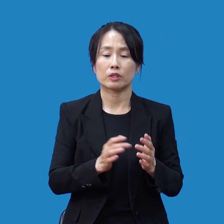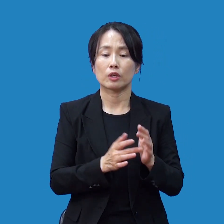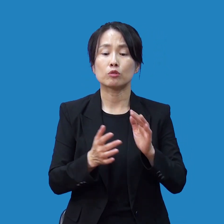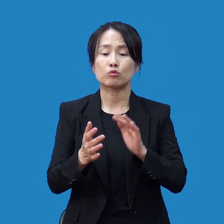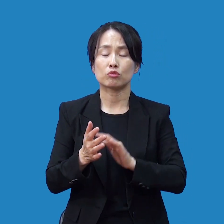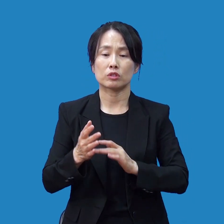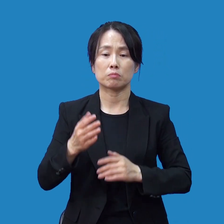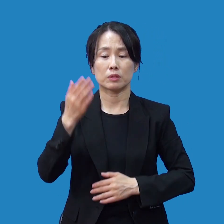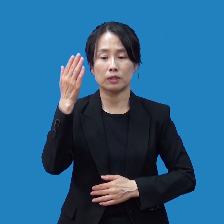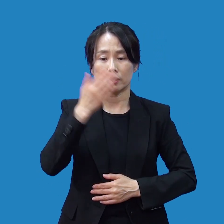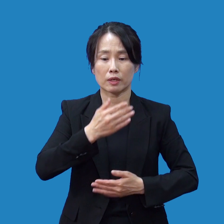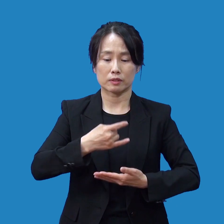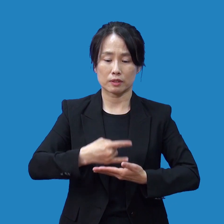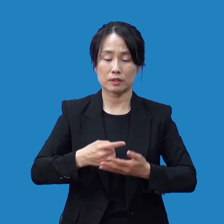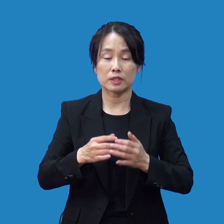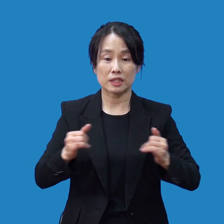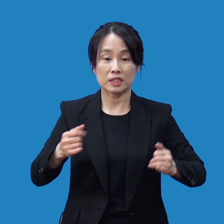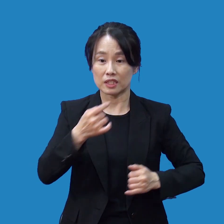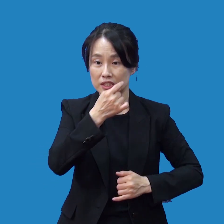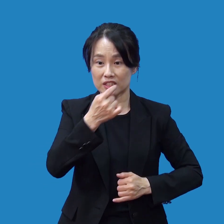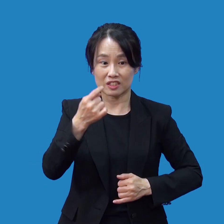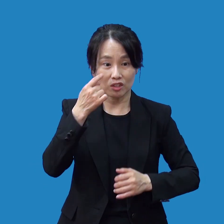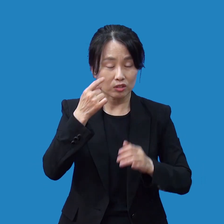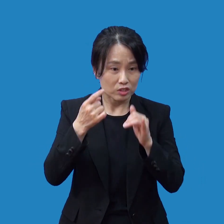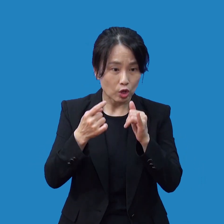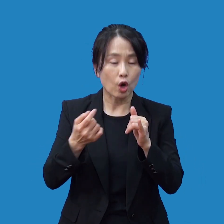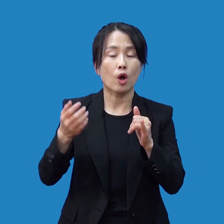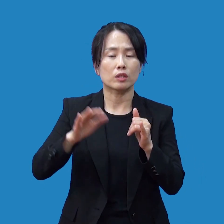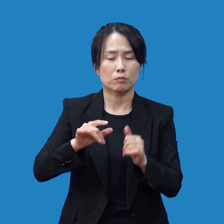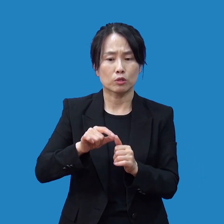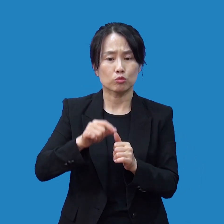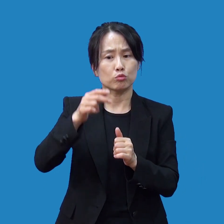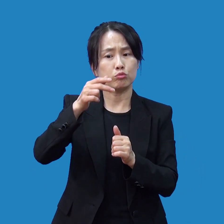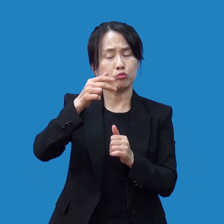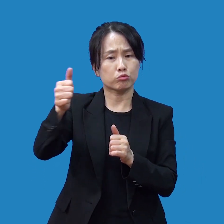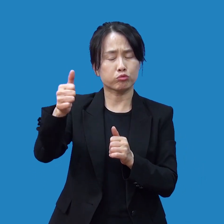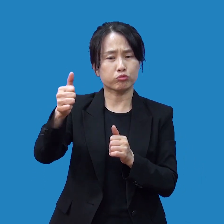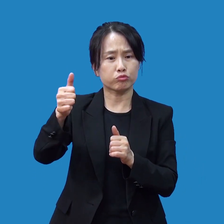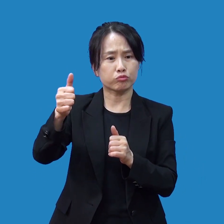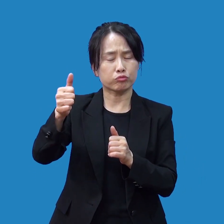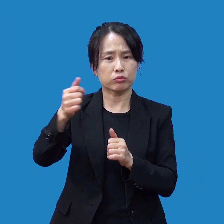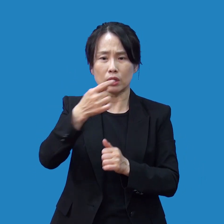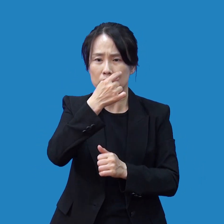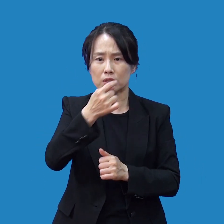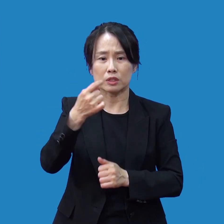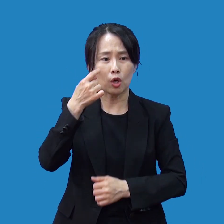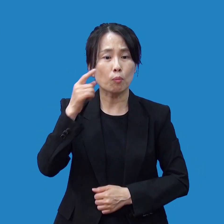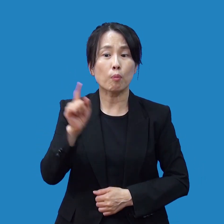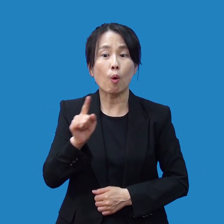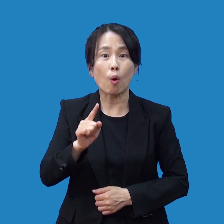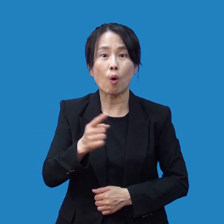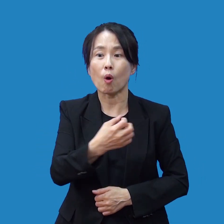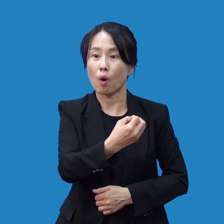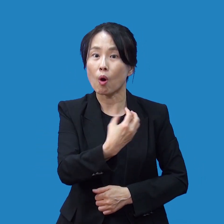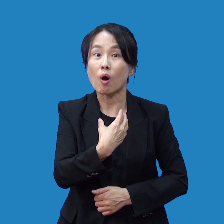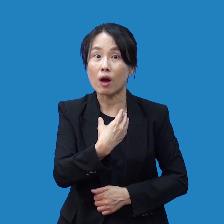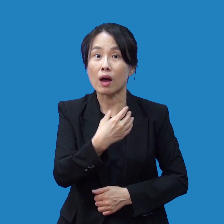의인이라는 증거는 될 수 있지만 그렇다고 예수님이 메시아라는 결정적인 증거는 되지